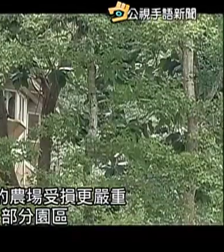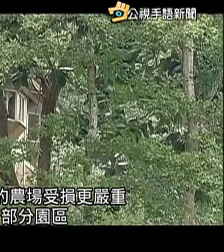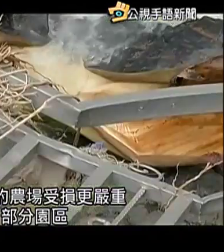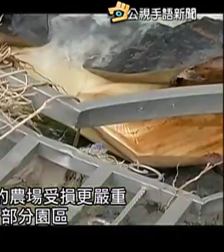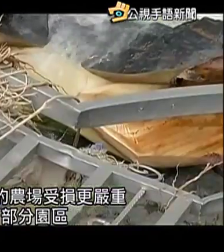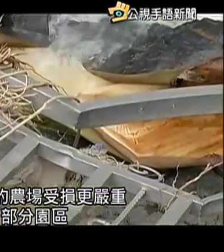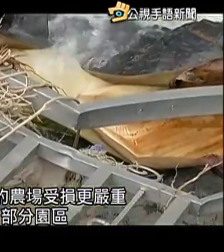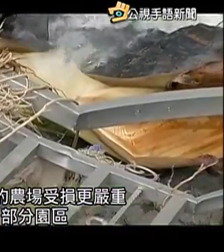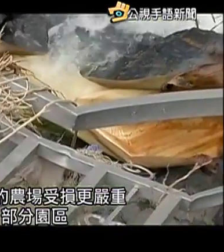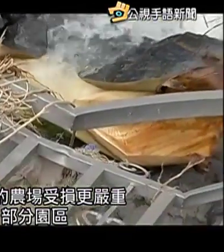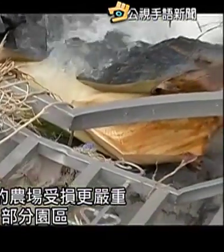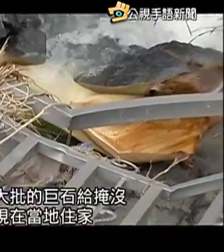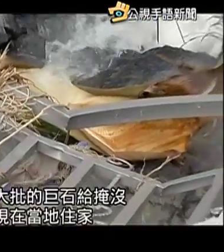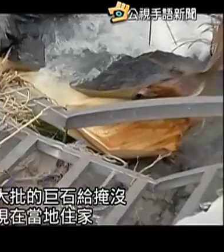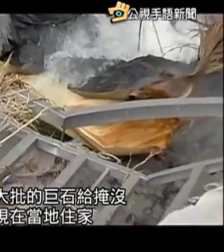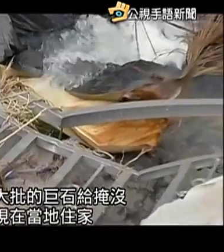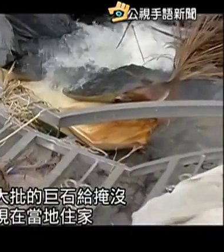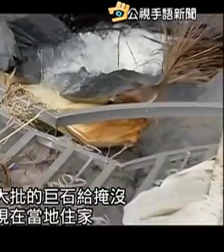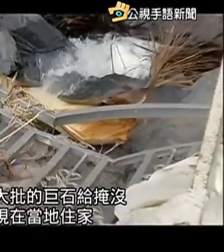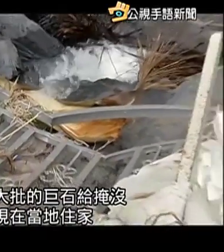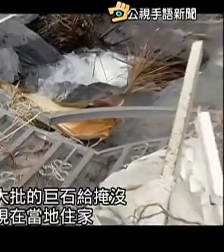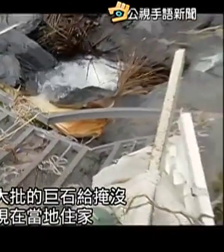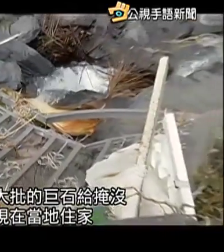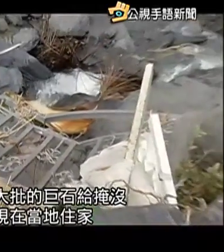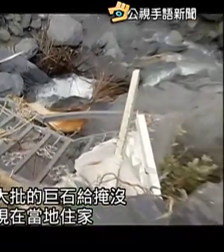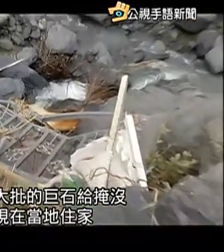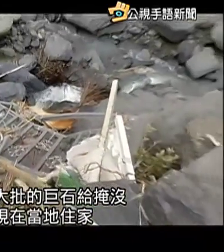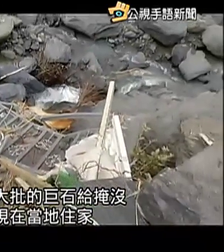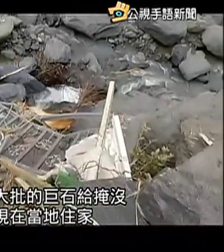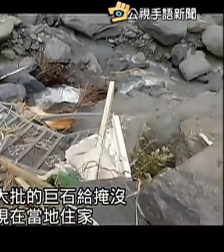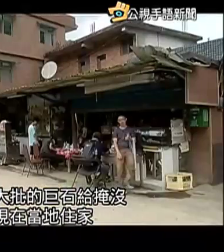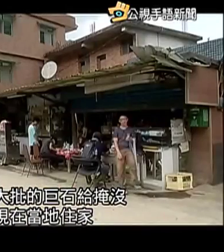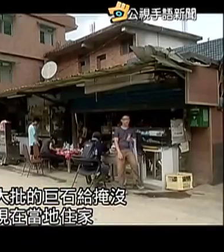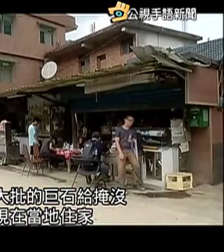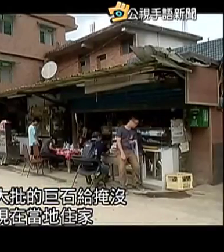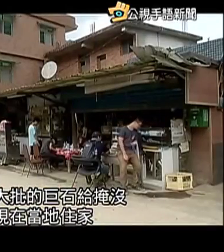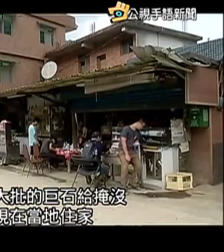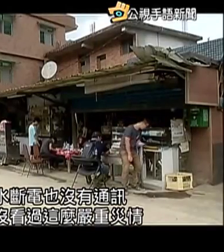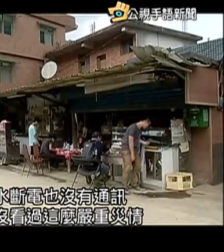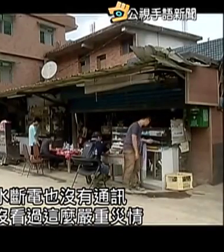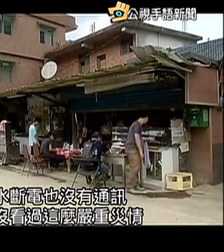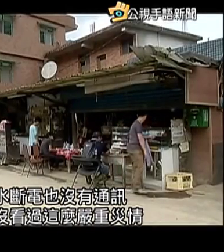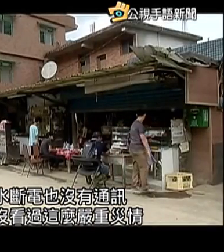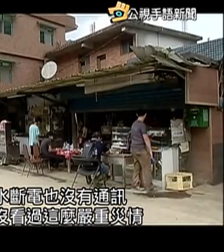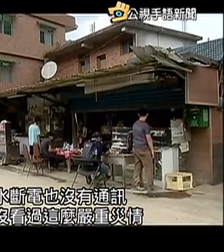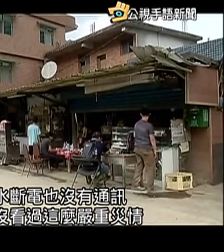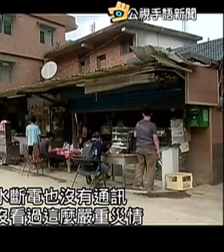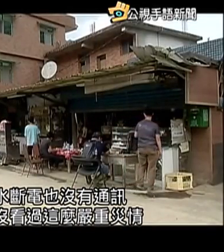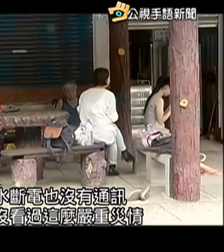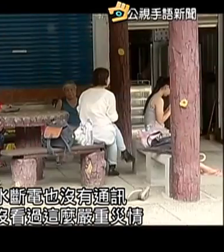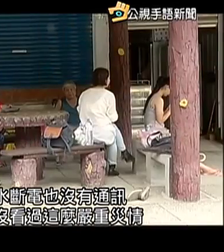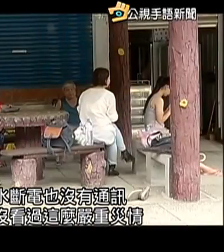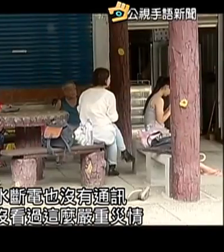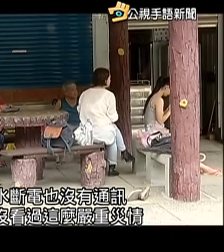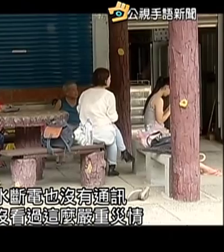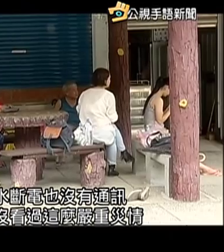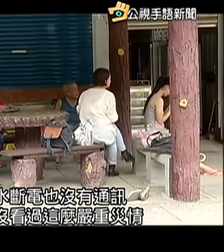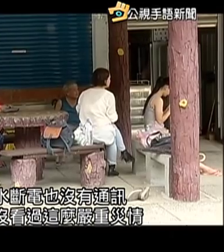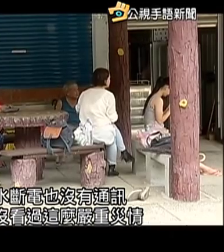重，部分园区已经被大批的巨石给淹没。到现在，当地的住家还在断水断电，也没有通讯。居民说，从没见过这么